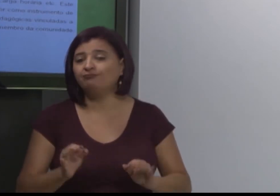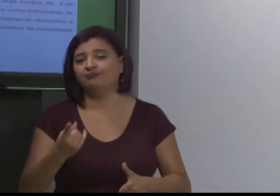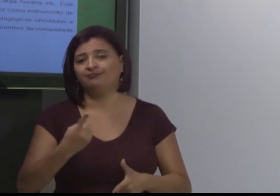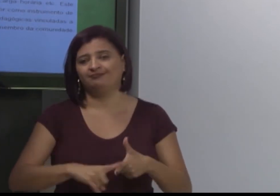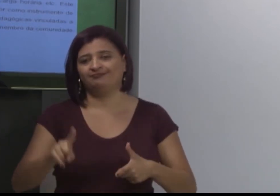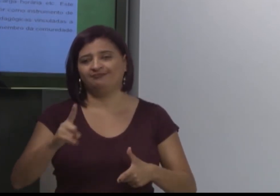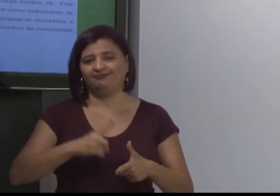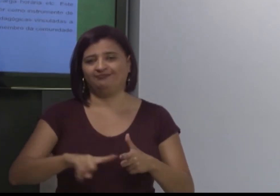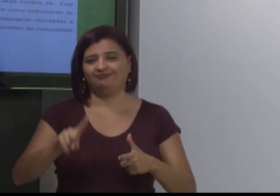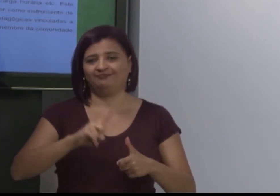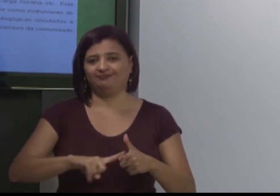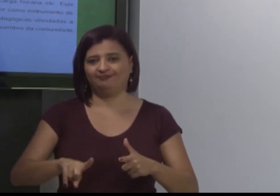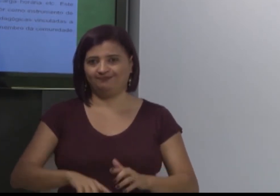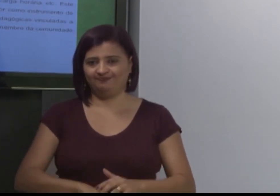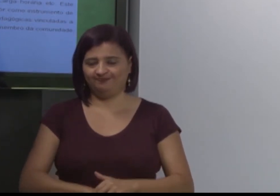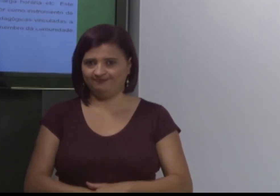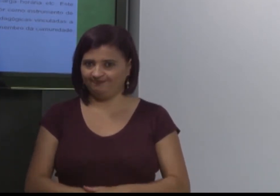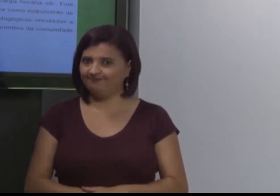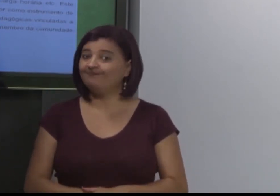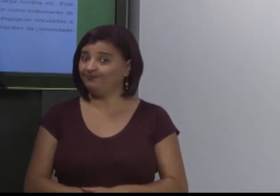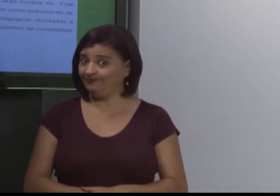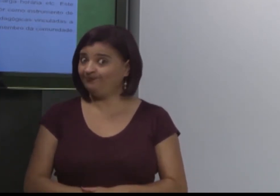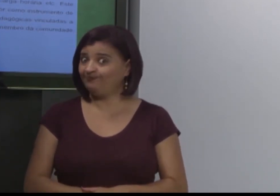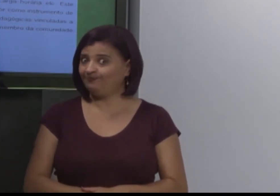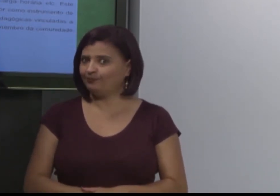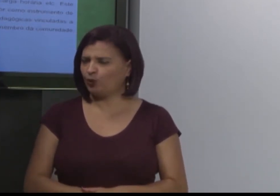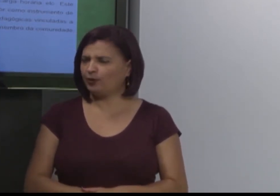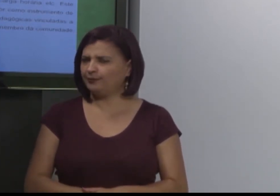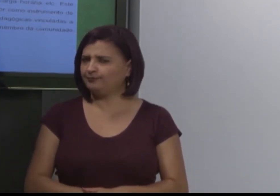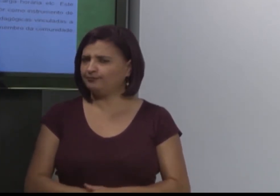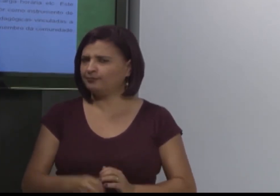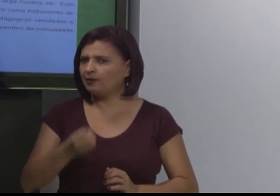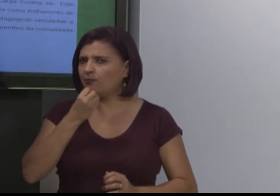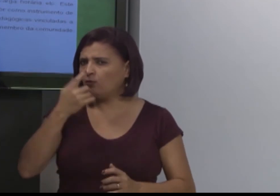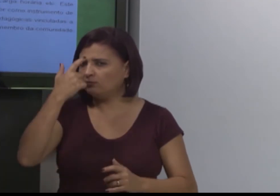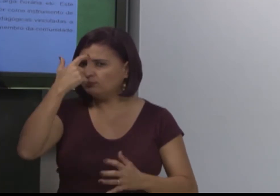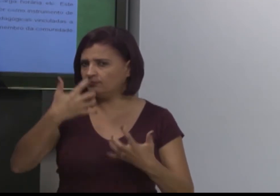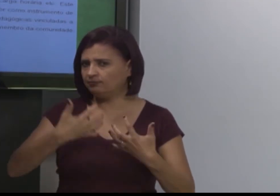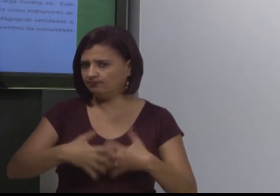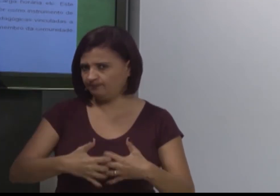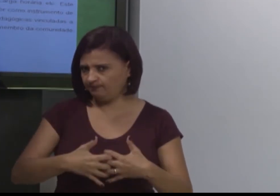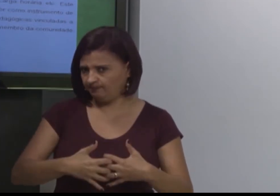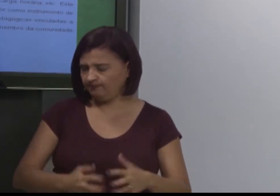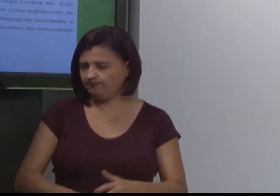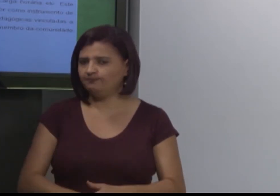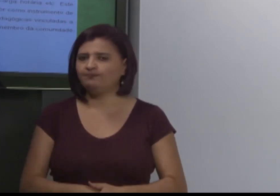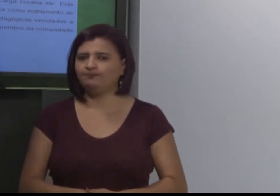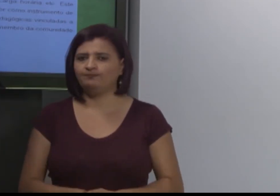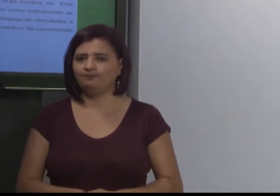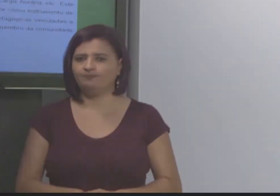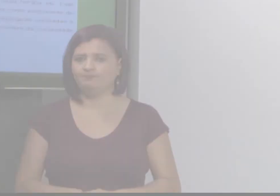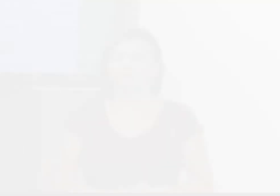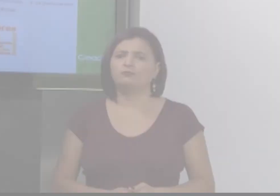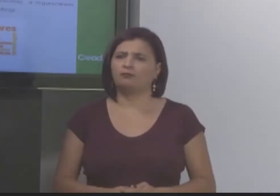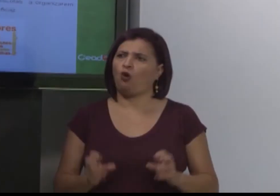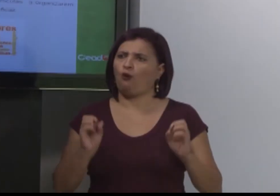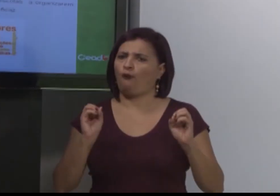Não há ainda um currículo com isso. E é um problema. É necessário que façamos uma reflexão.